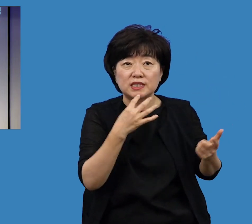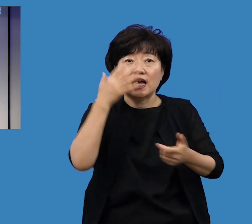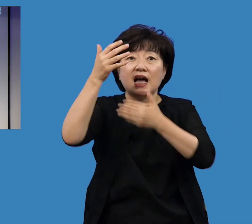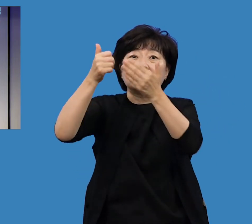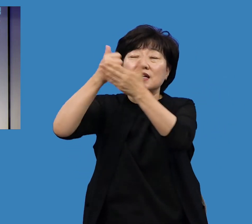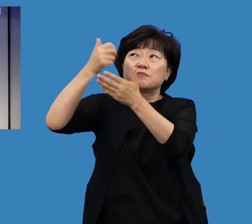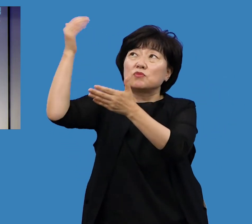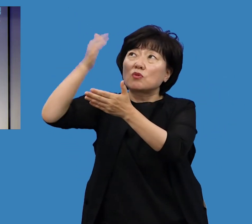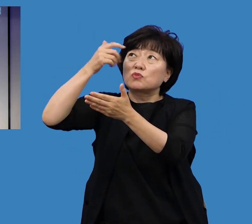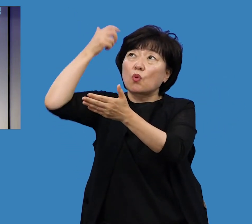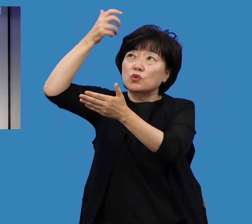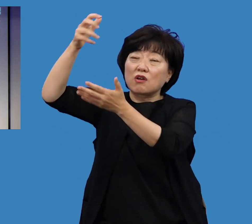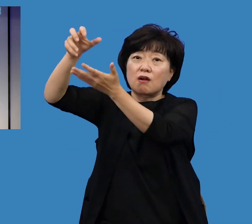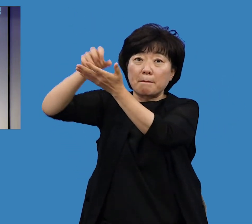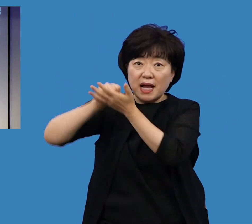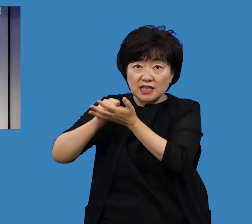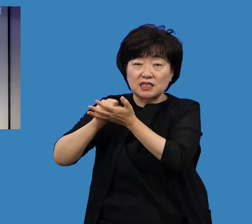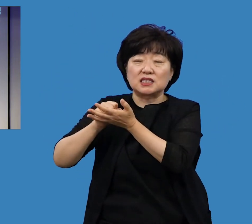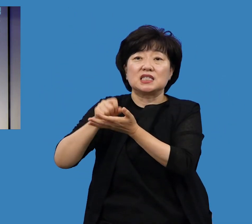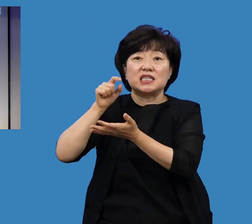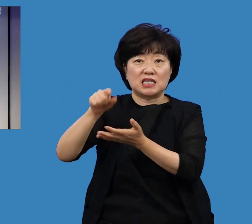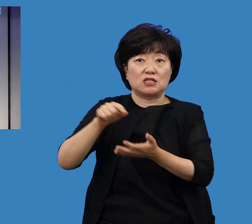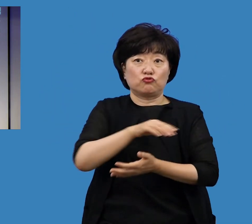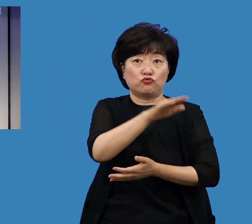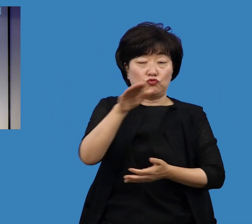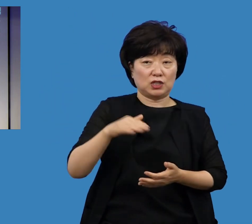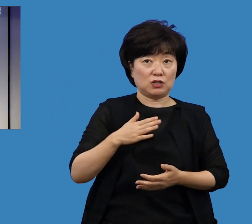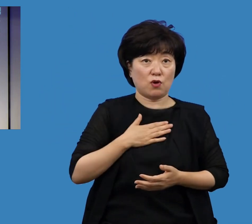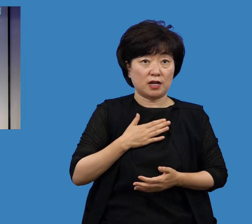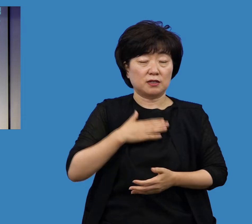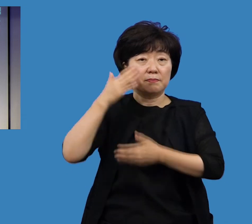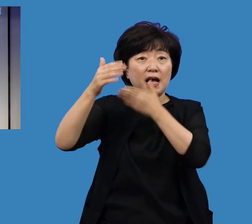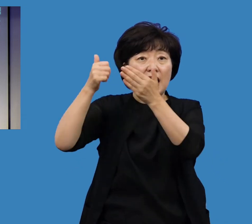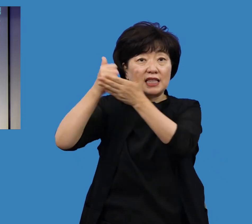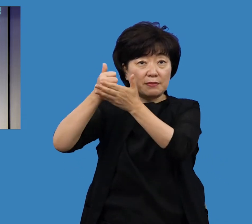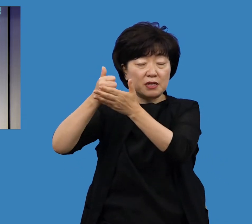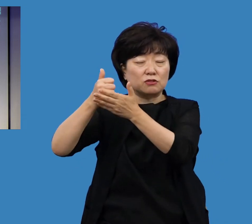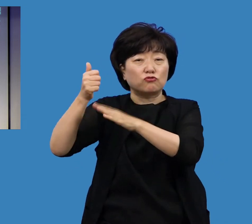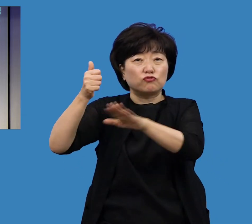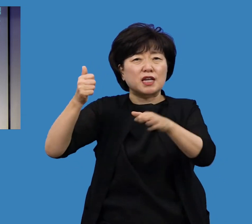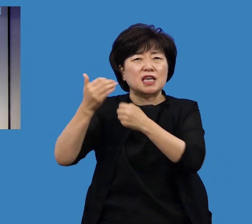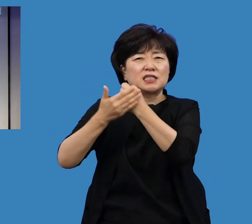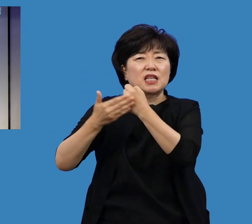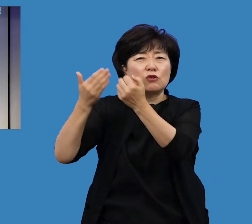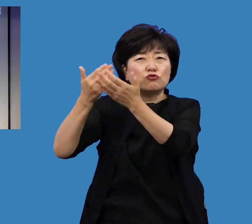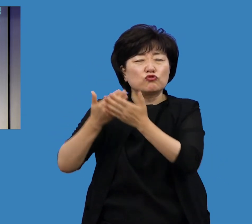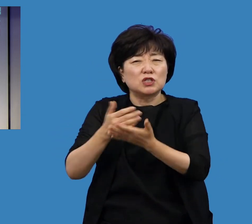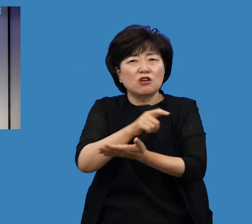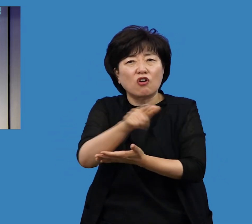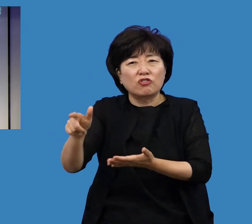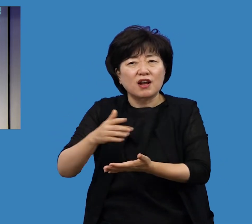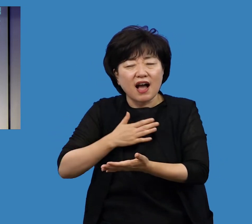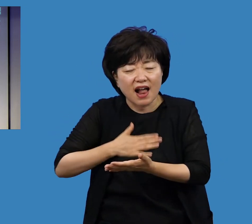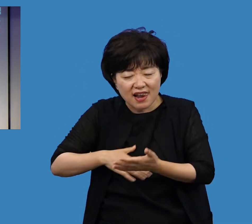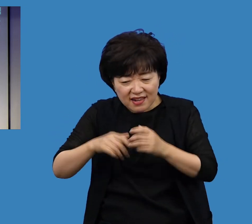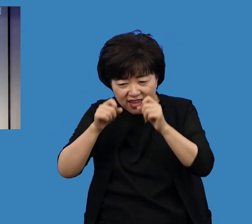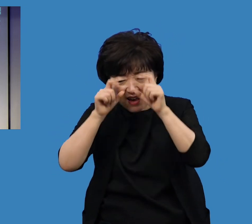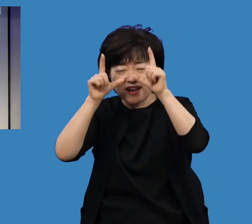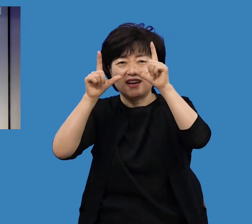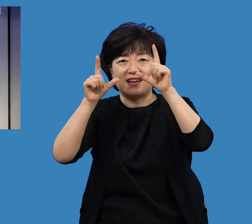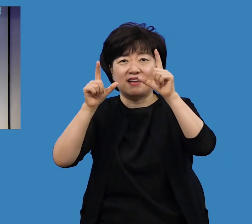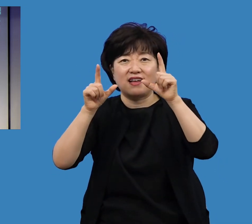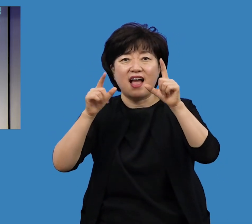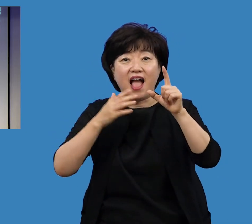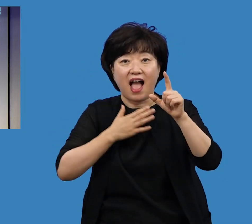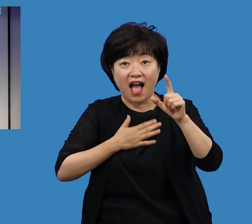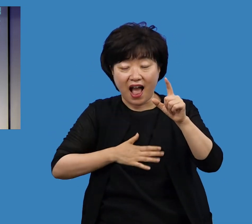하나님으로부터 온 영을 받았으니 이는 우리로 하여금 하나님께서 우리에게 은혜로 주신 것들을 알게 하려 하심이라. 자, 여기 보면 또 알게 하다라고